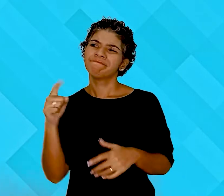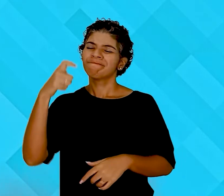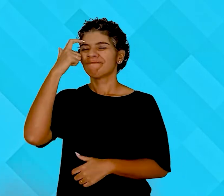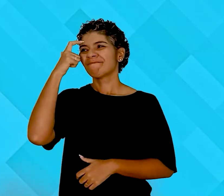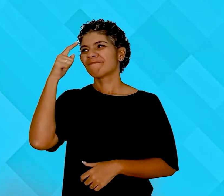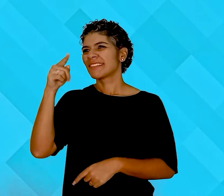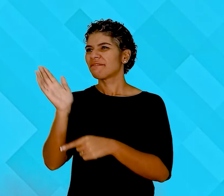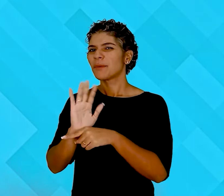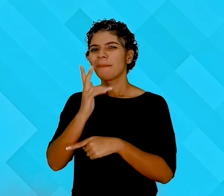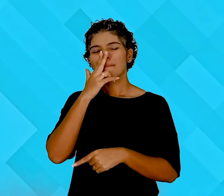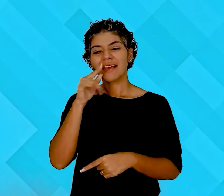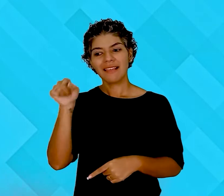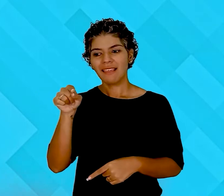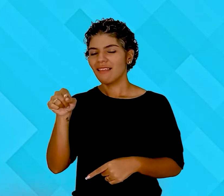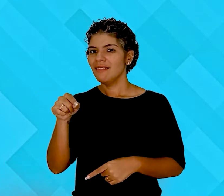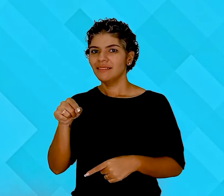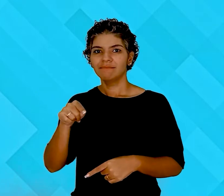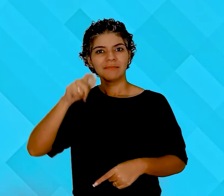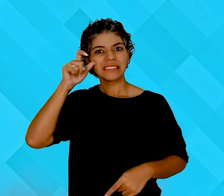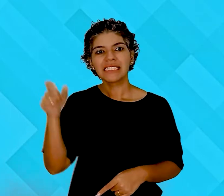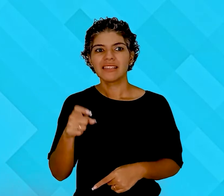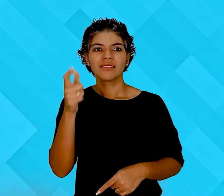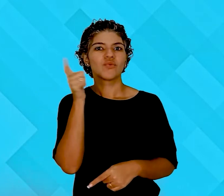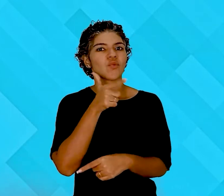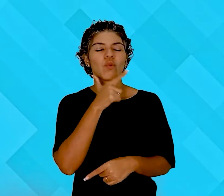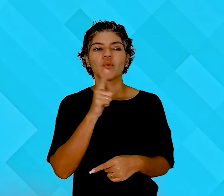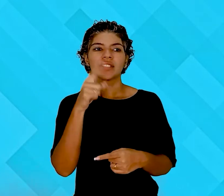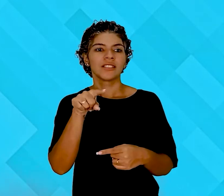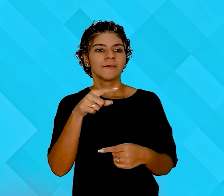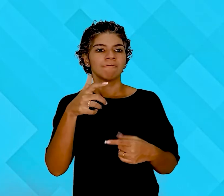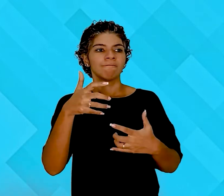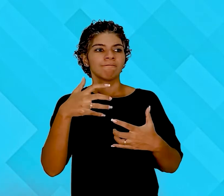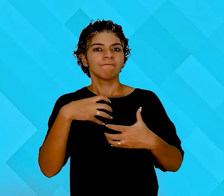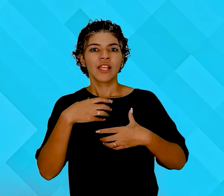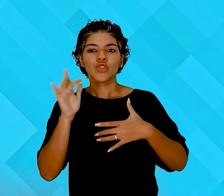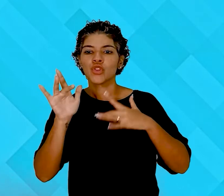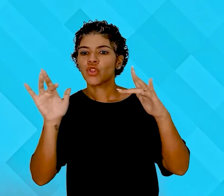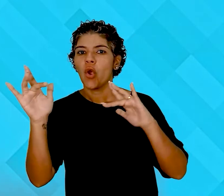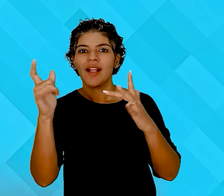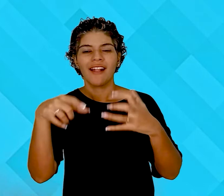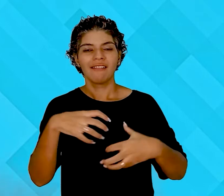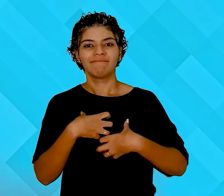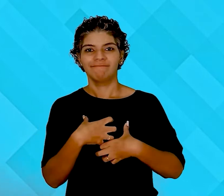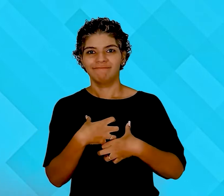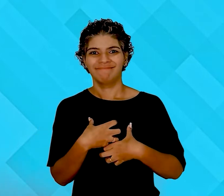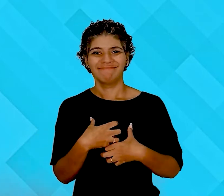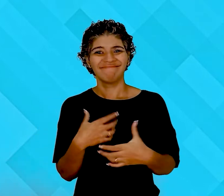ghostwriter, ser um social media falando. Não é para ser a Martinica Digital falando, não, quem somos